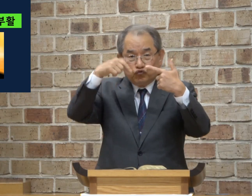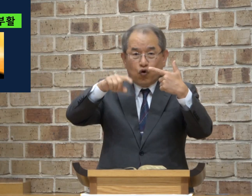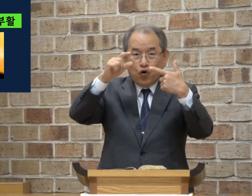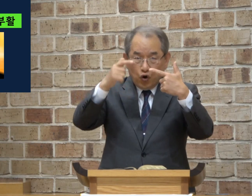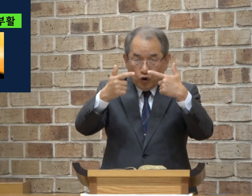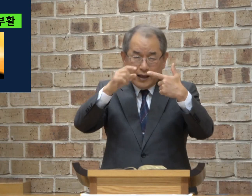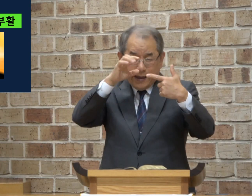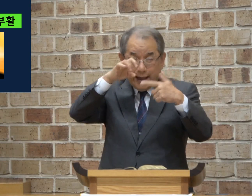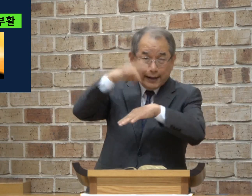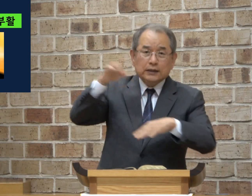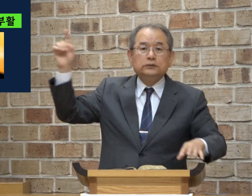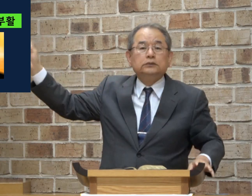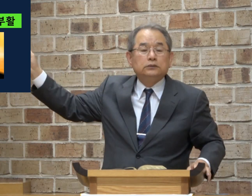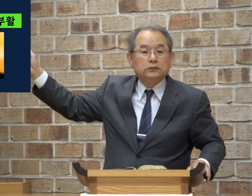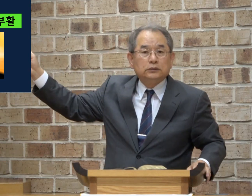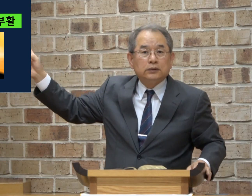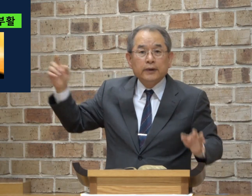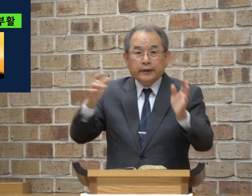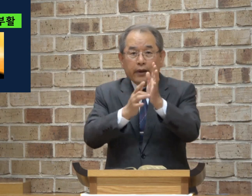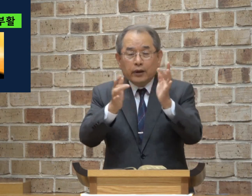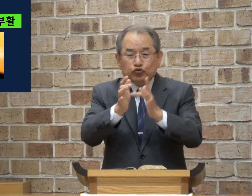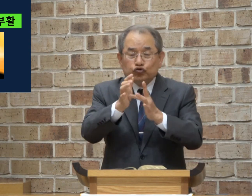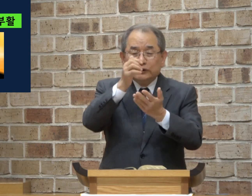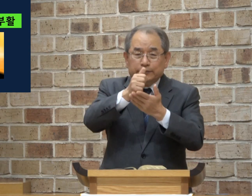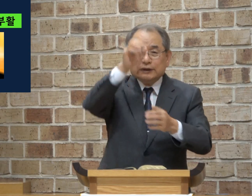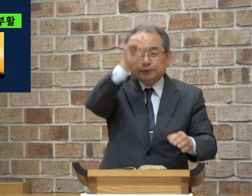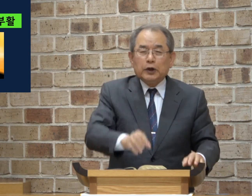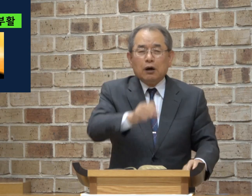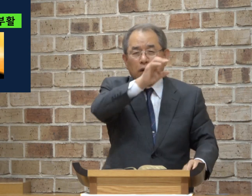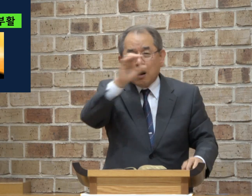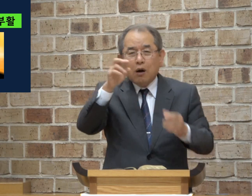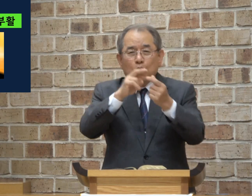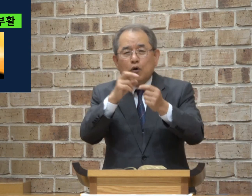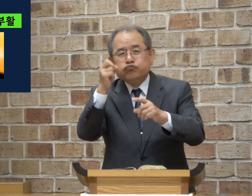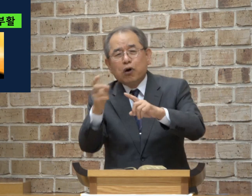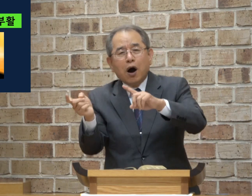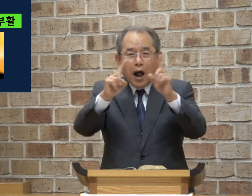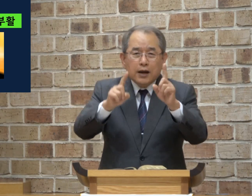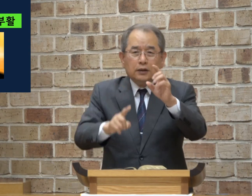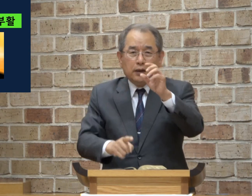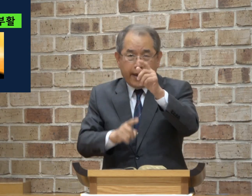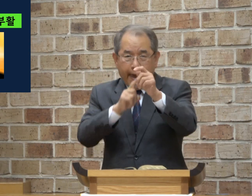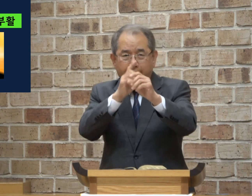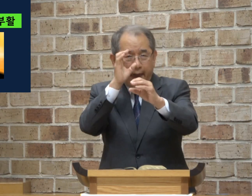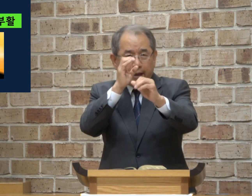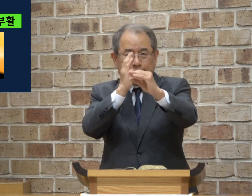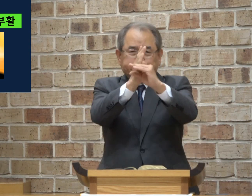성경 66권을 통해서 핵심은 예수님의 십자가와 부활하십니다.